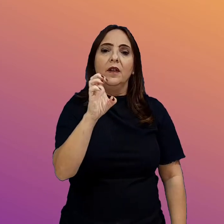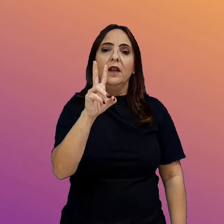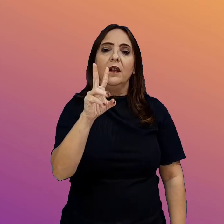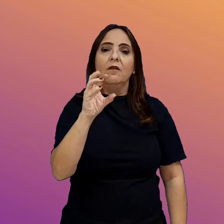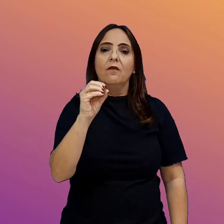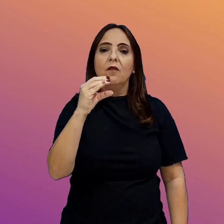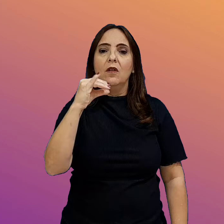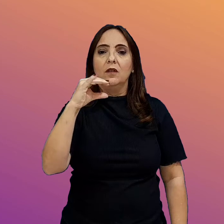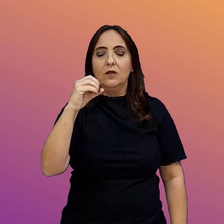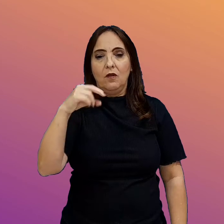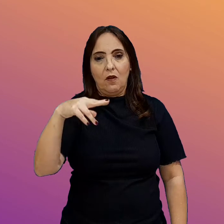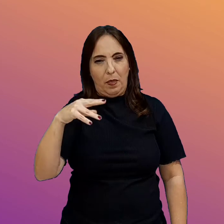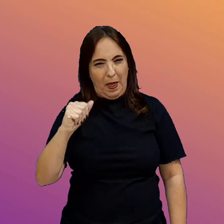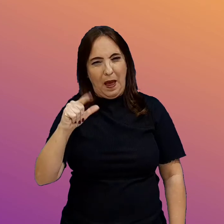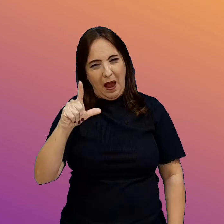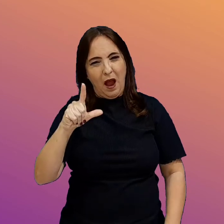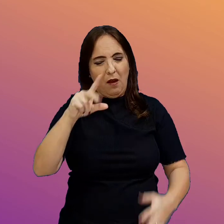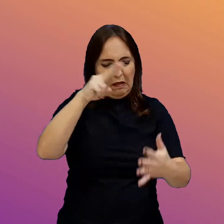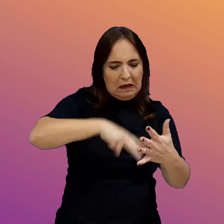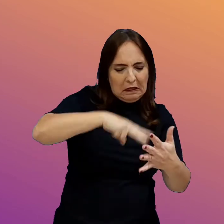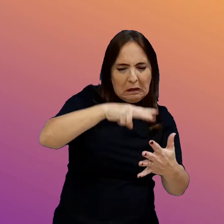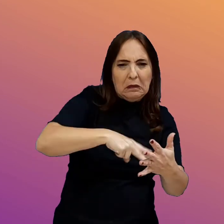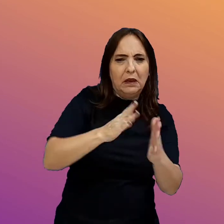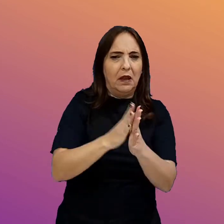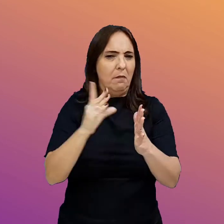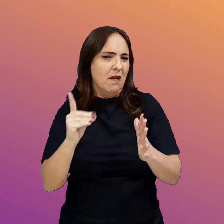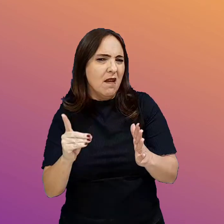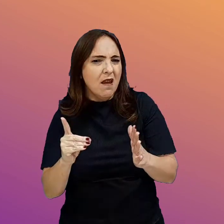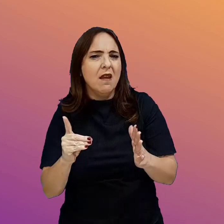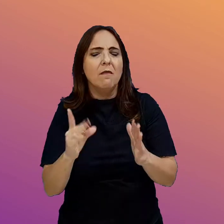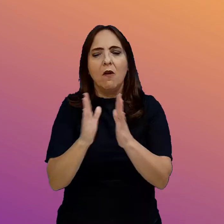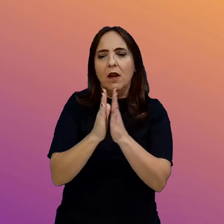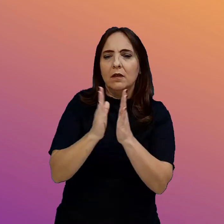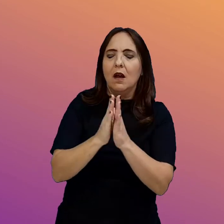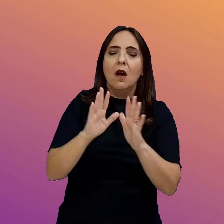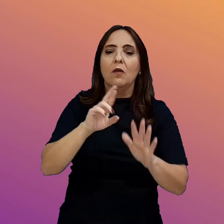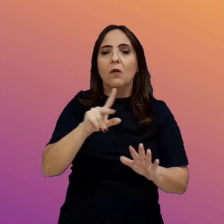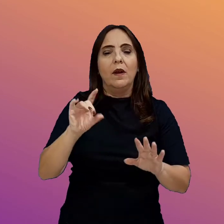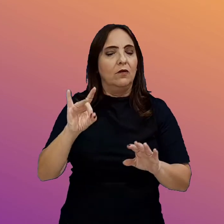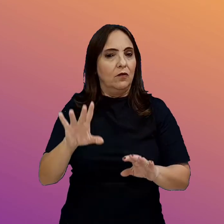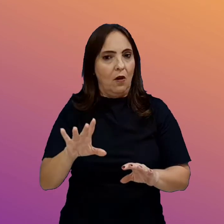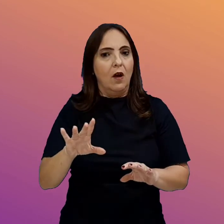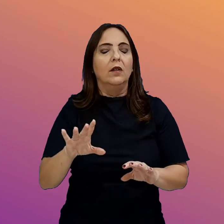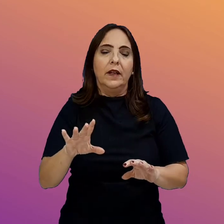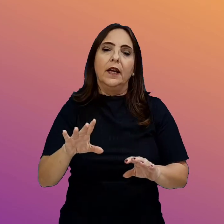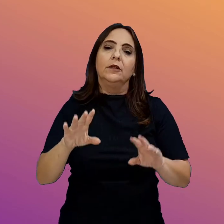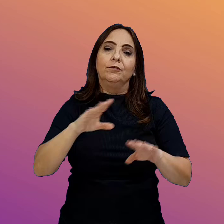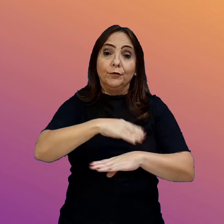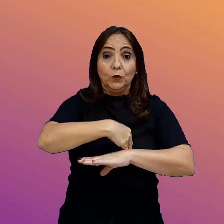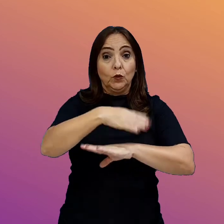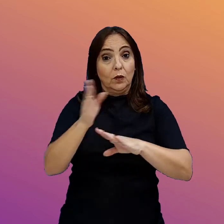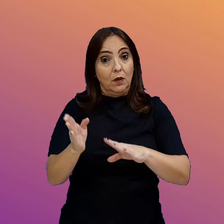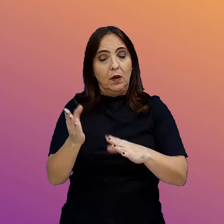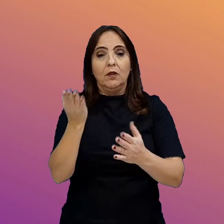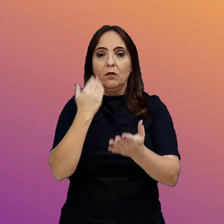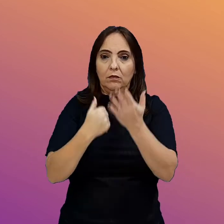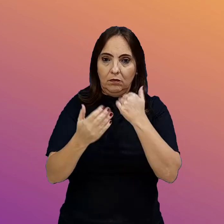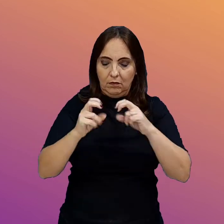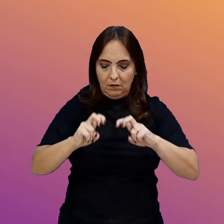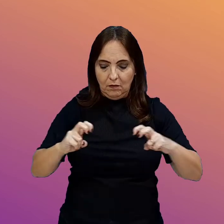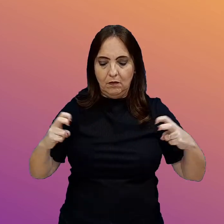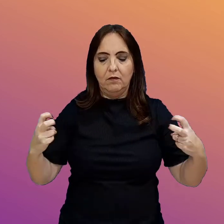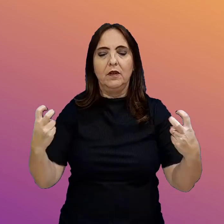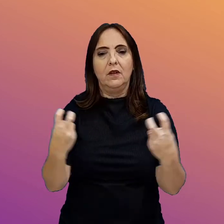todo momento você pode se inclinar para isso. A gente falou aqui sobre as refeições em família,